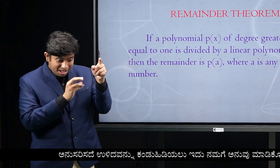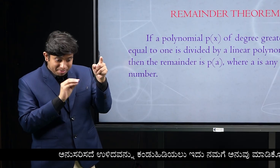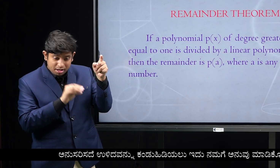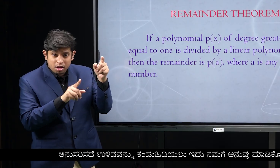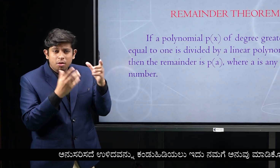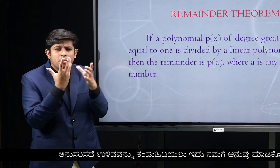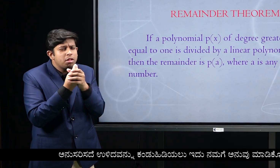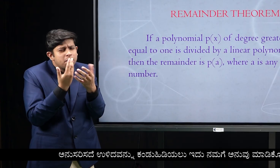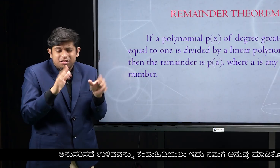ಮಾಡಿಕೊಡುತ್ತೆ.